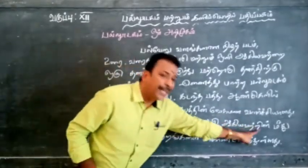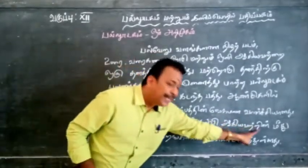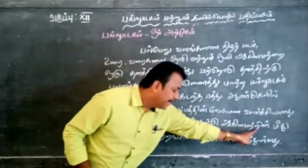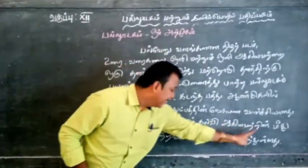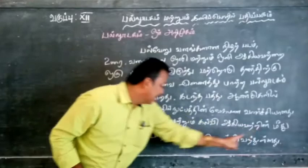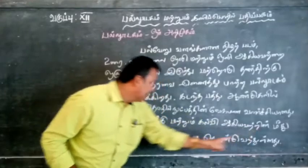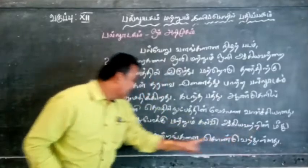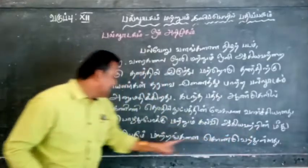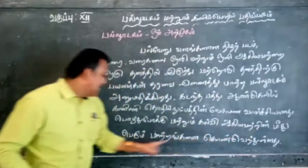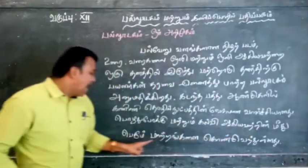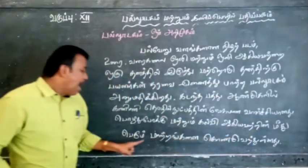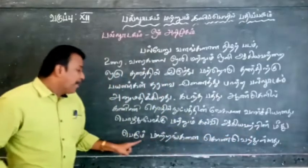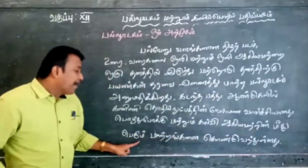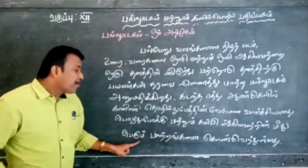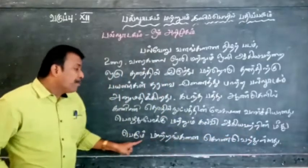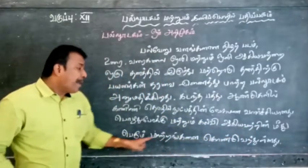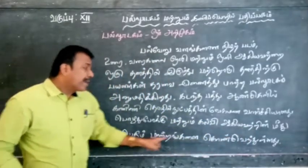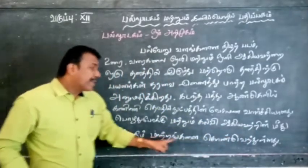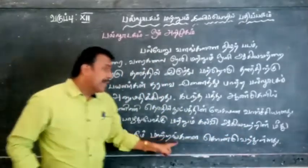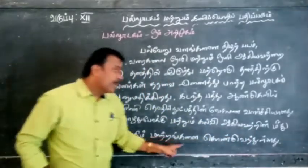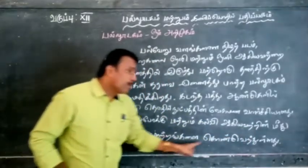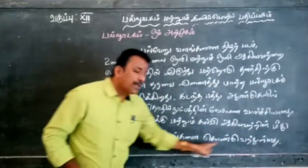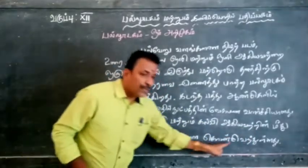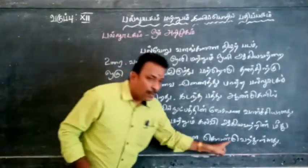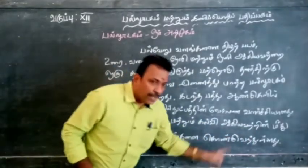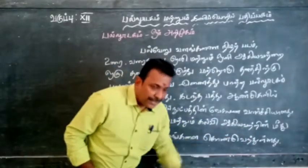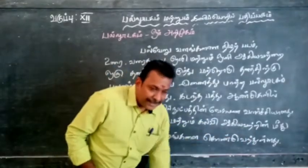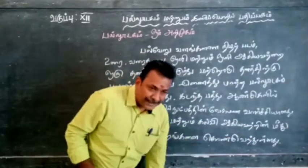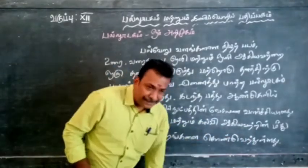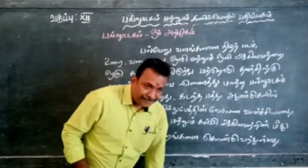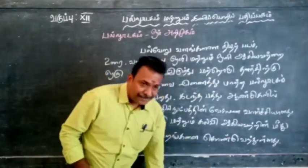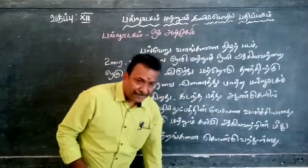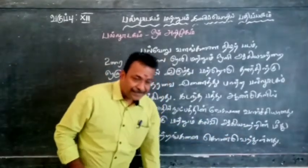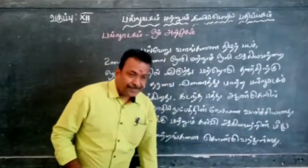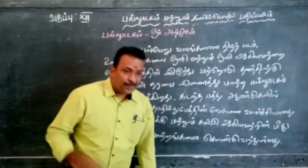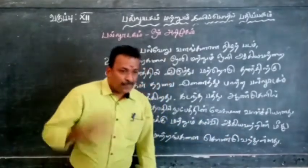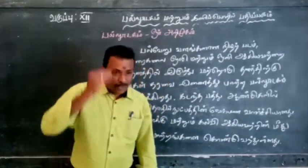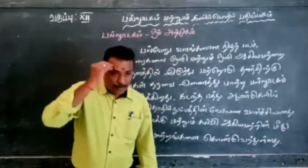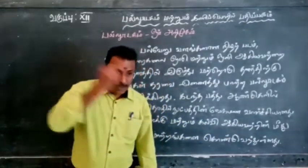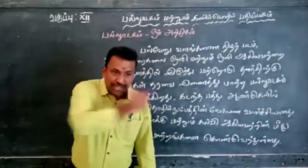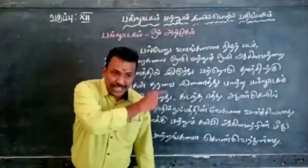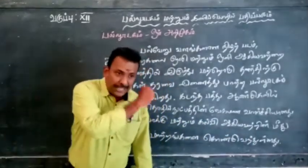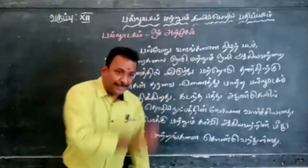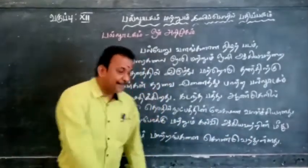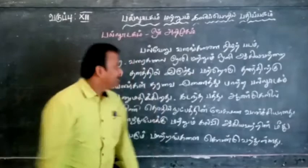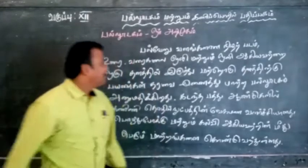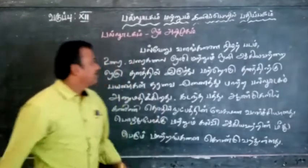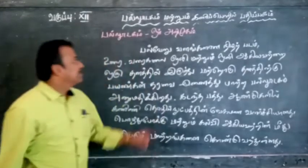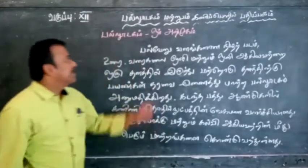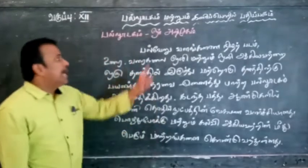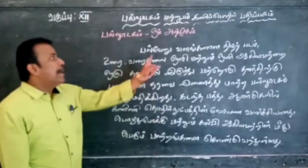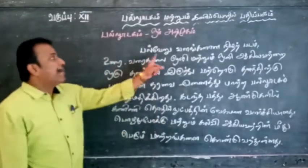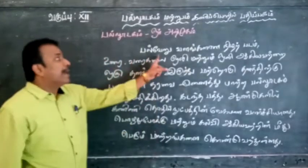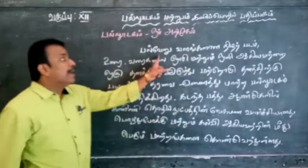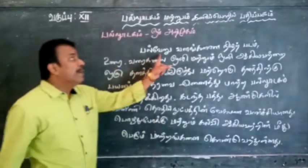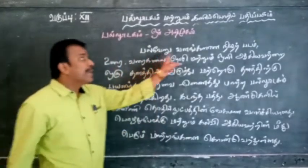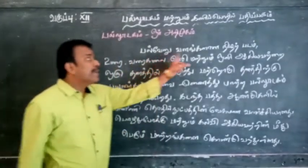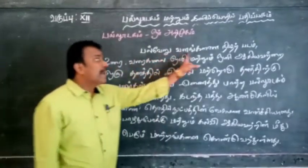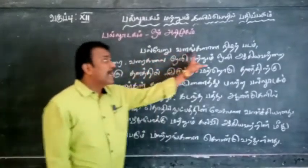மீது பெரும் மாற்றங்களை கொண்டு வந்துள்ளது. புரிஞ்சா? பல்வேறு